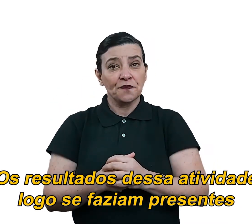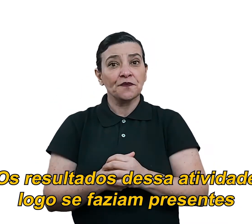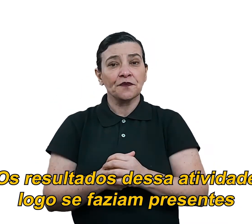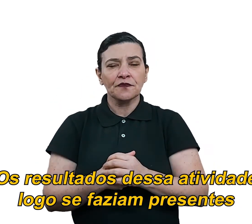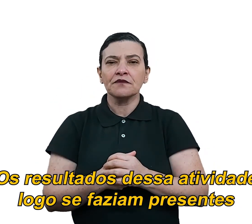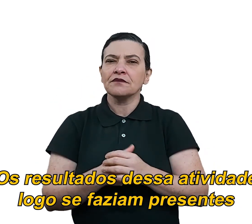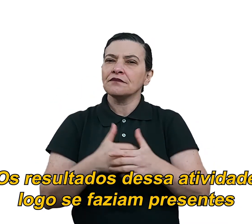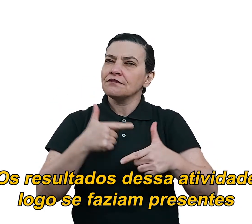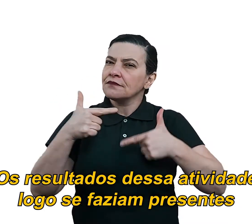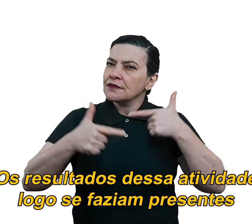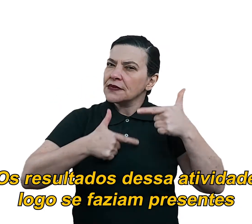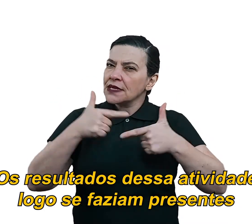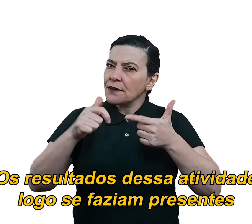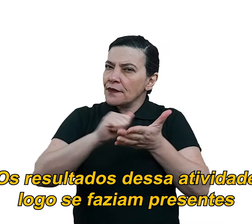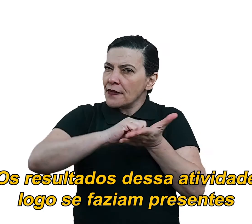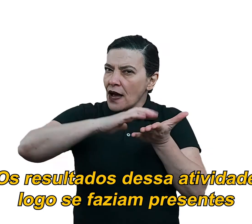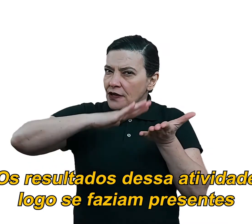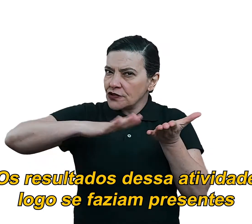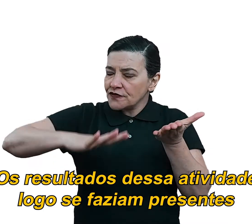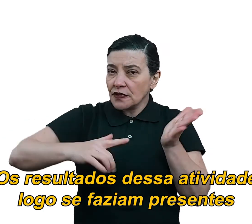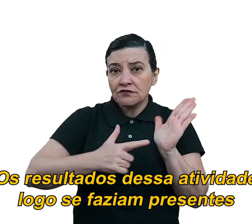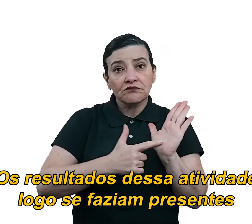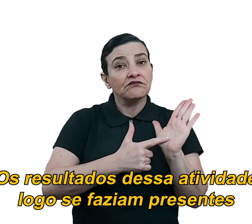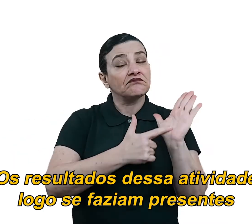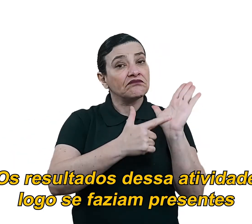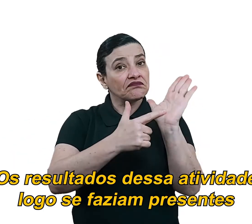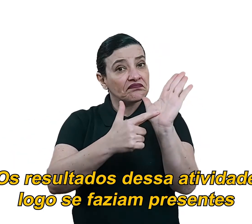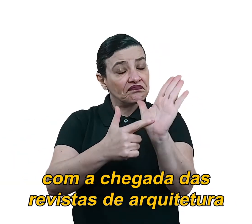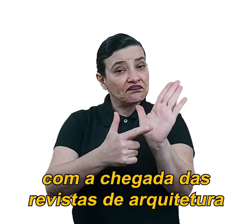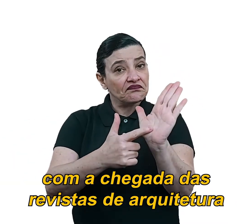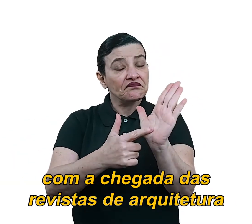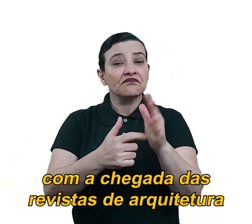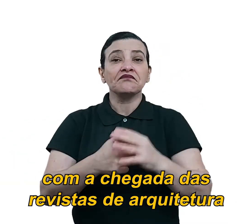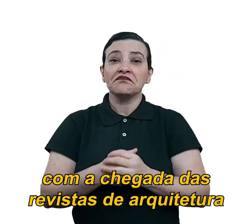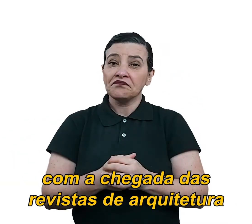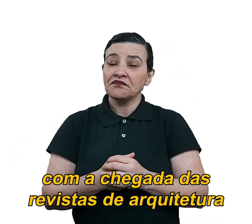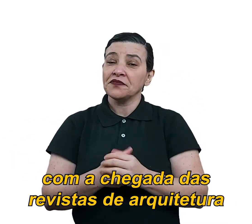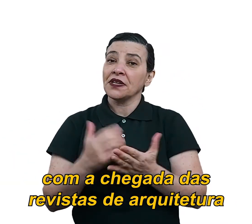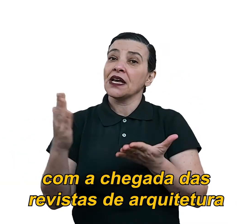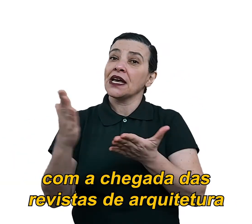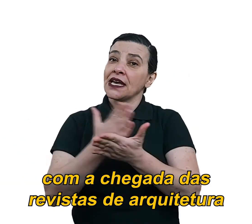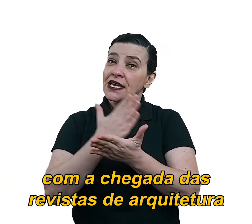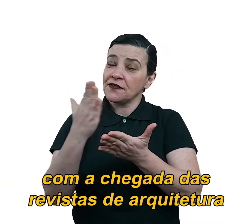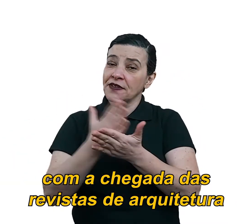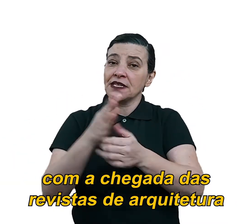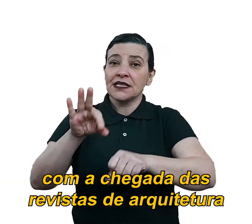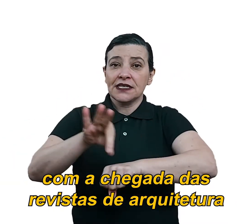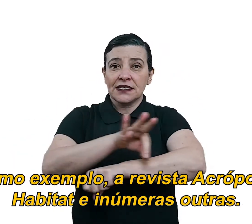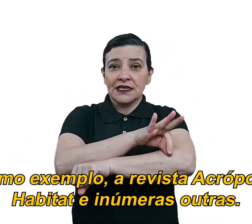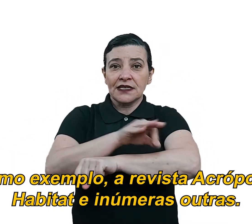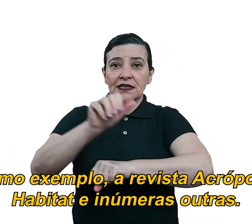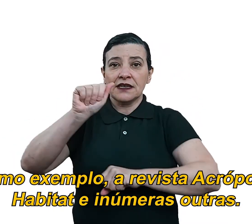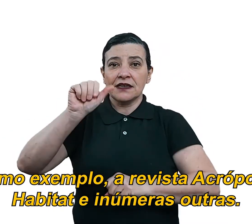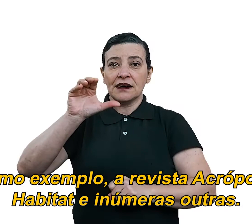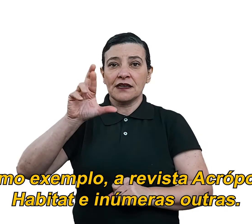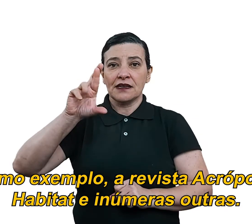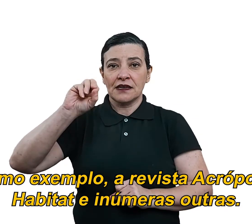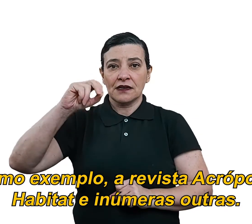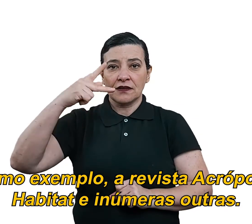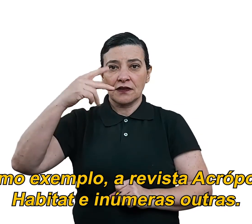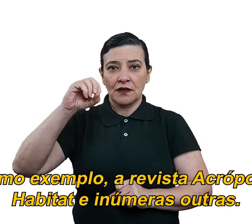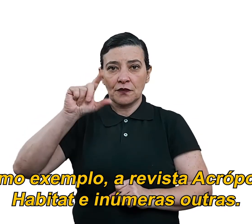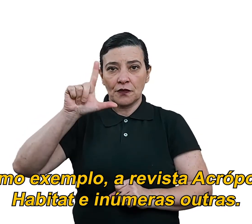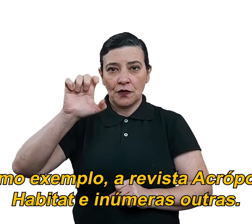Os resultados dessa atividade logo se faziam presentes, com a chegada das revistas de arquitetura, como exemplo,